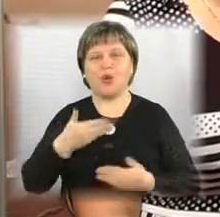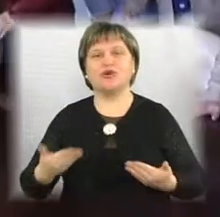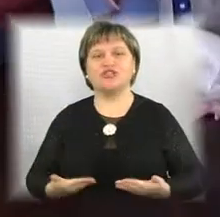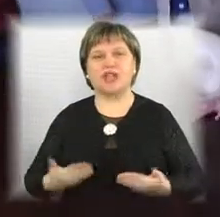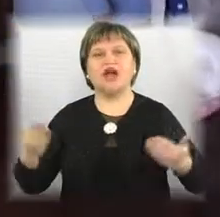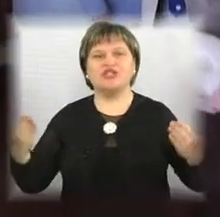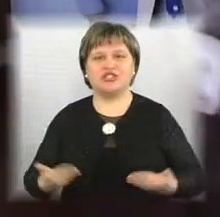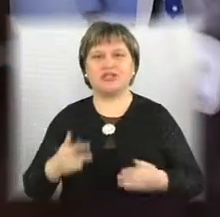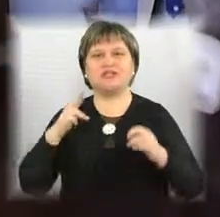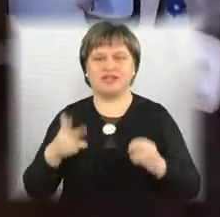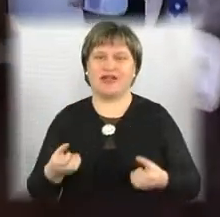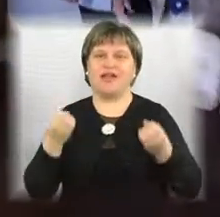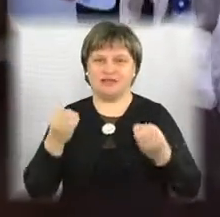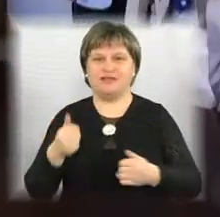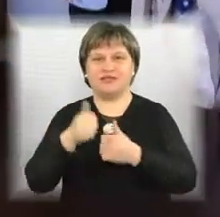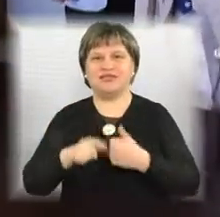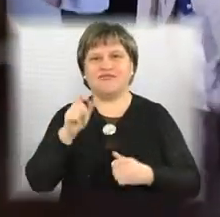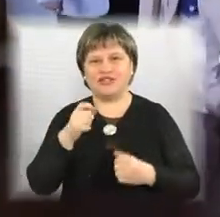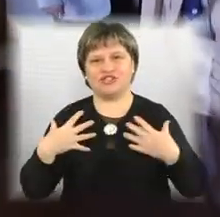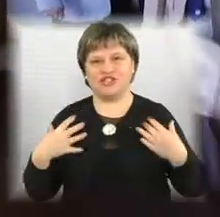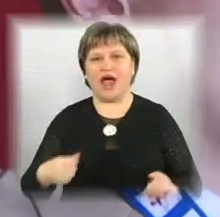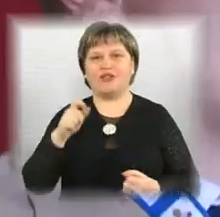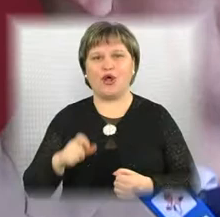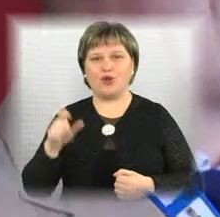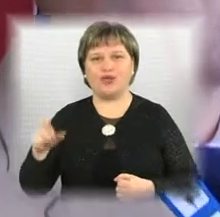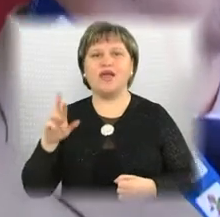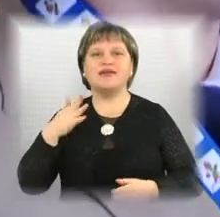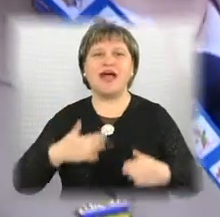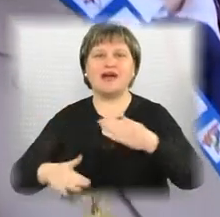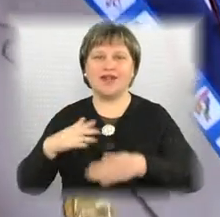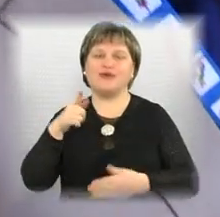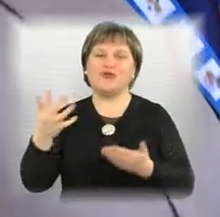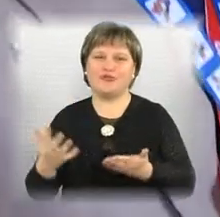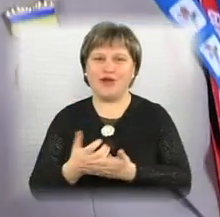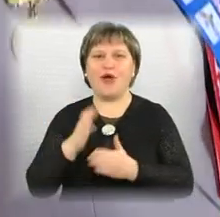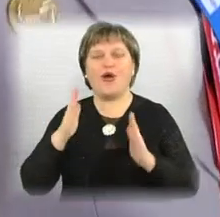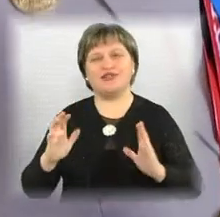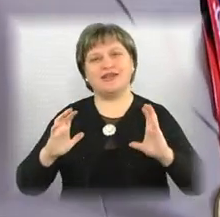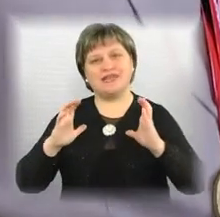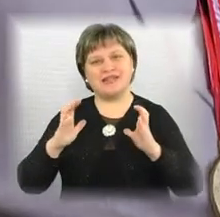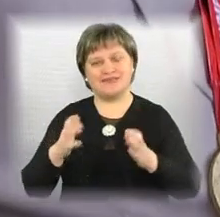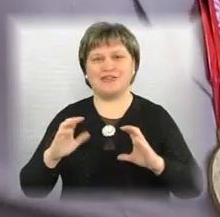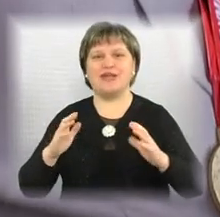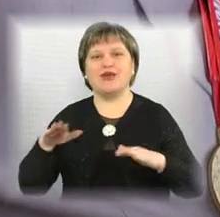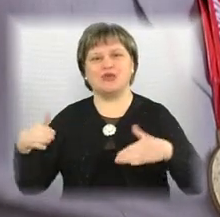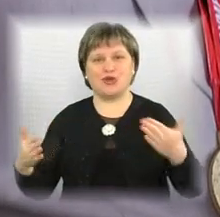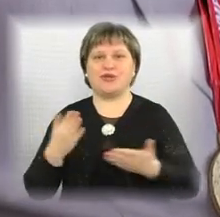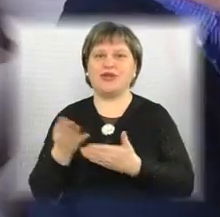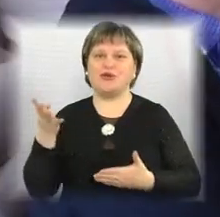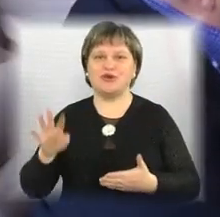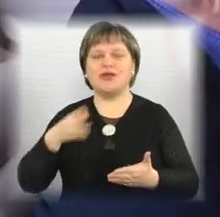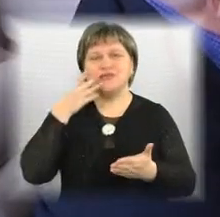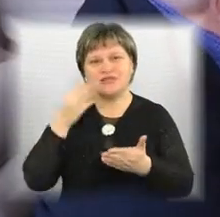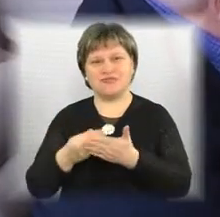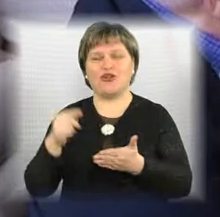це йому, я рада дуже, що вдалося. І хоч на світі сторони чотири, Олександр Колодій